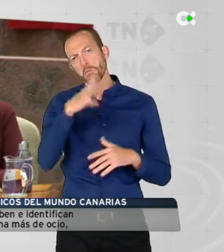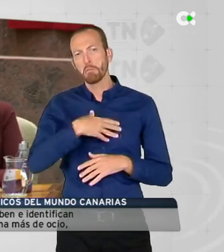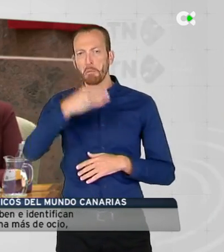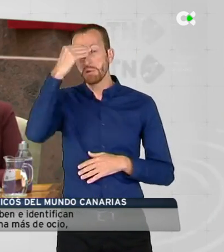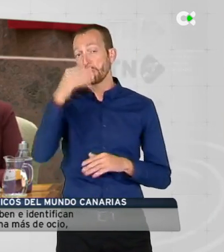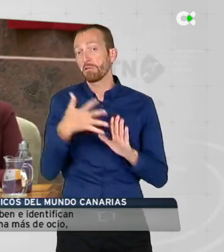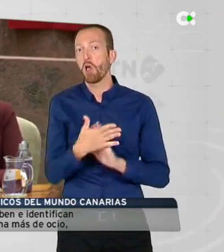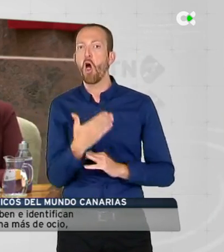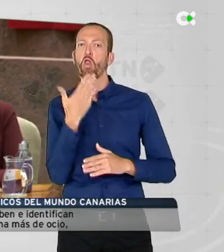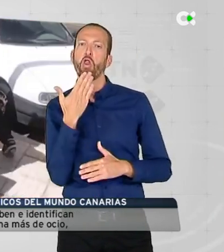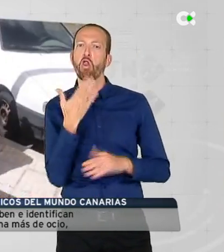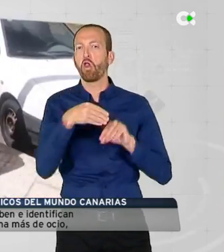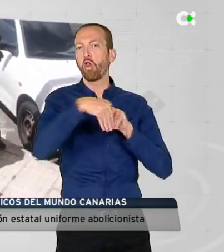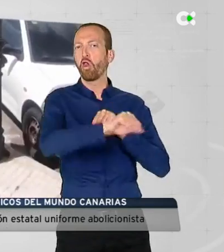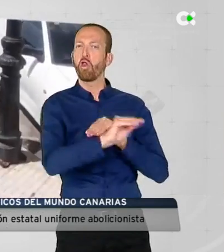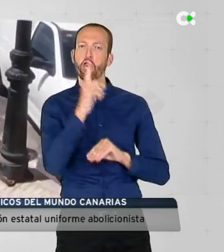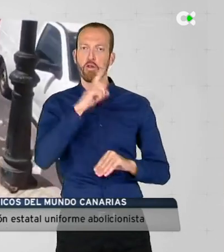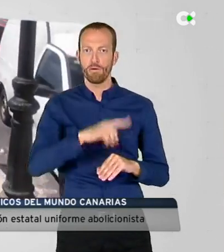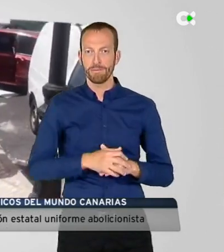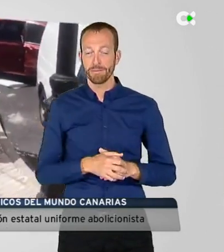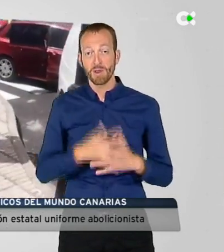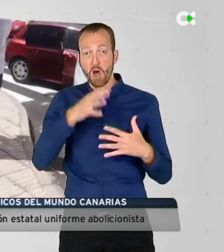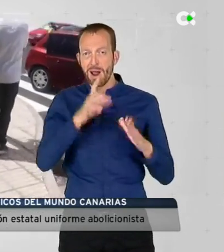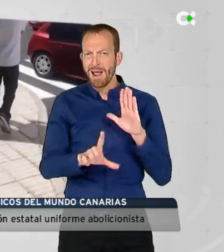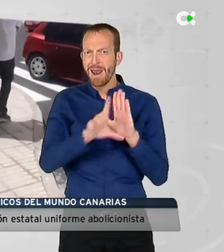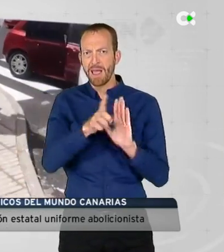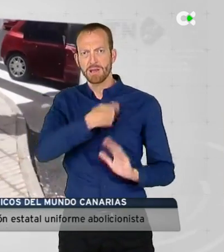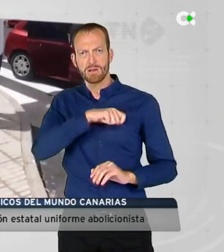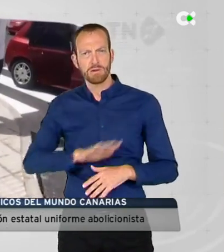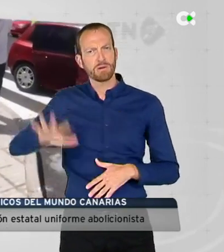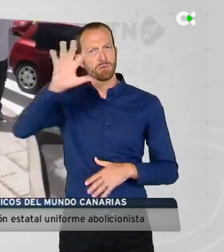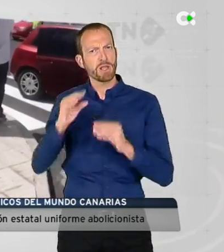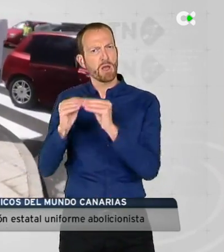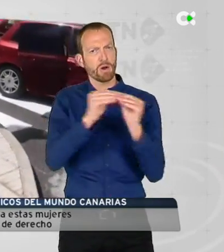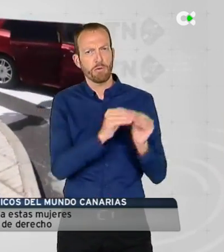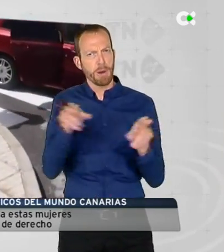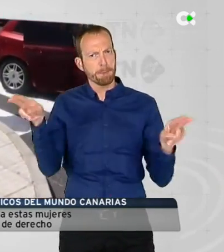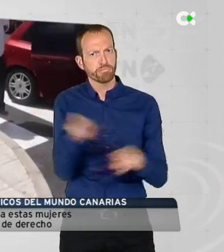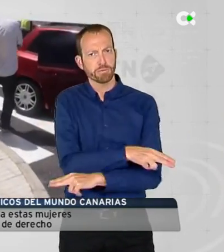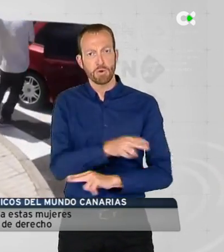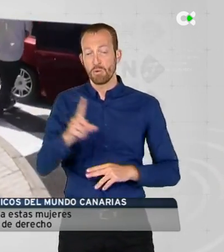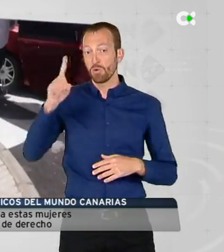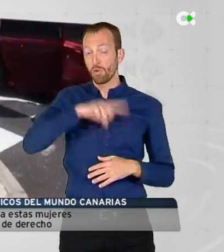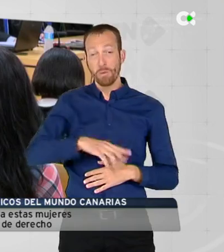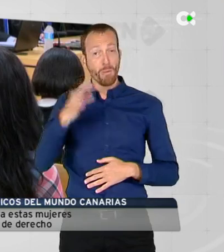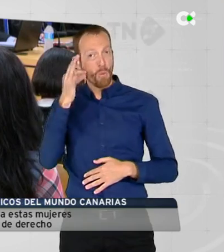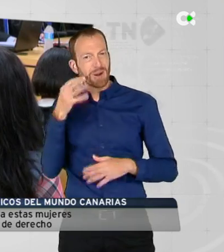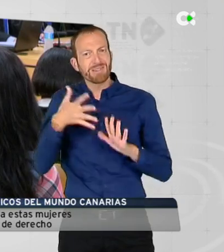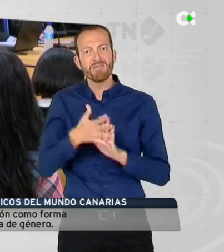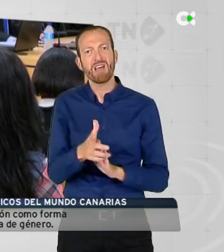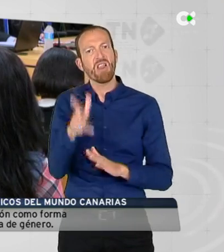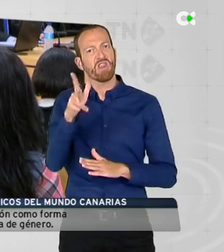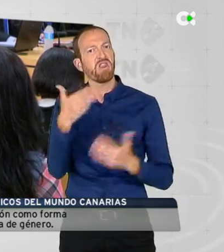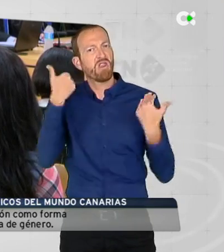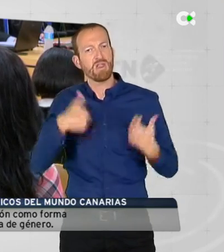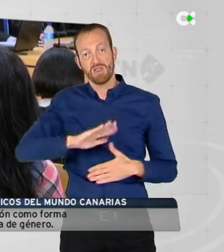la identifican como una forma más de ocio. Es el momento de una legislación estatal uniforme, abolicionista, que reconozca a estas mujeres como sujetos de derecho